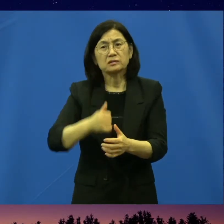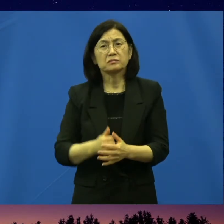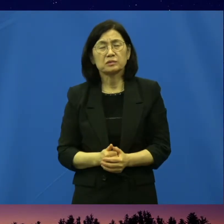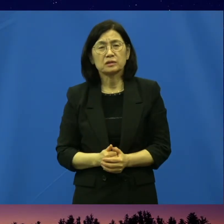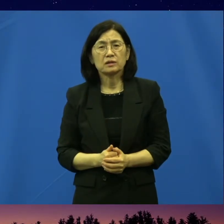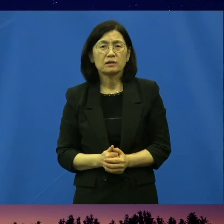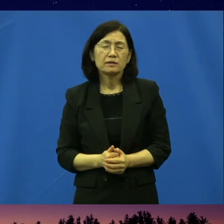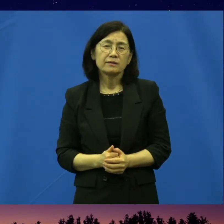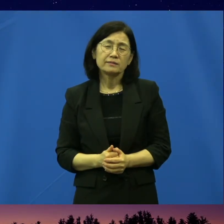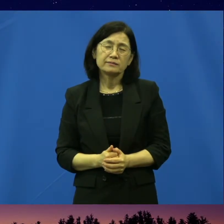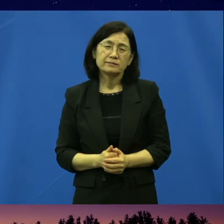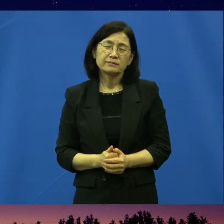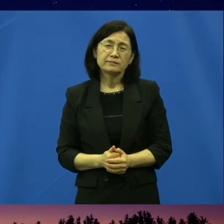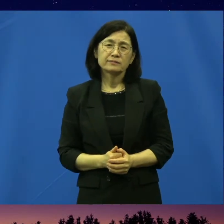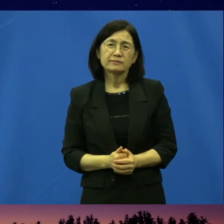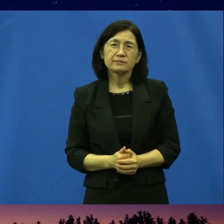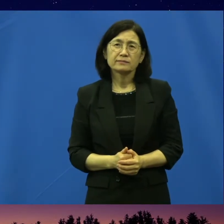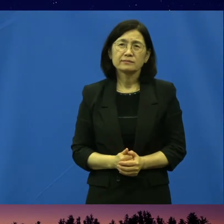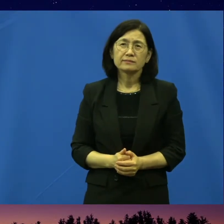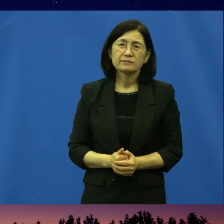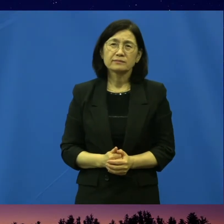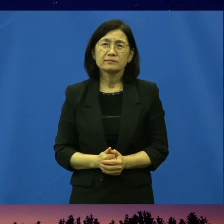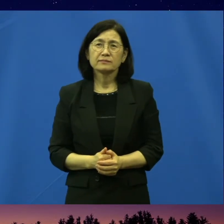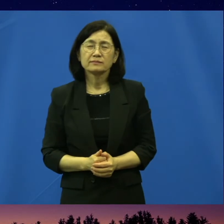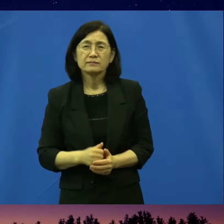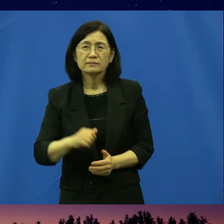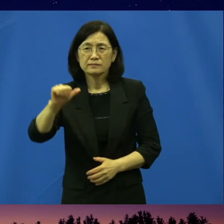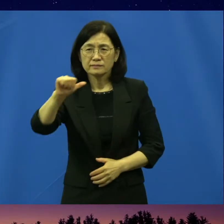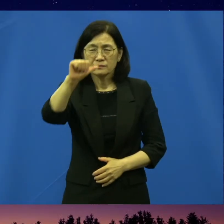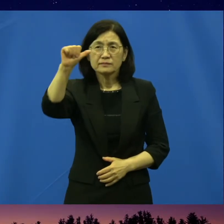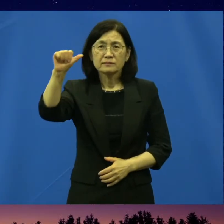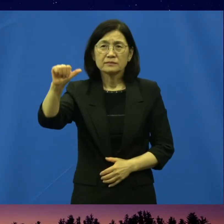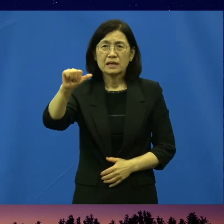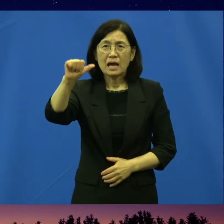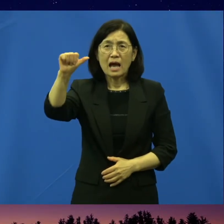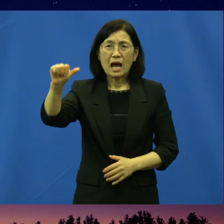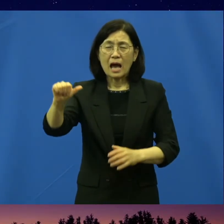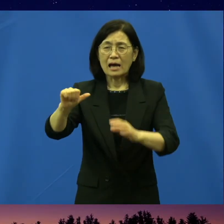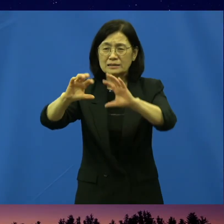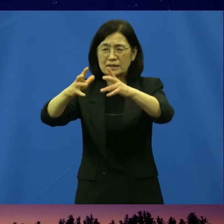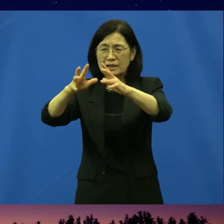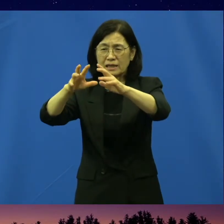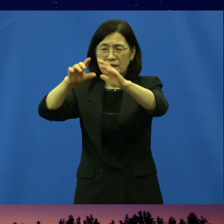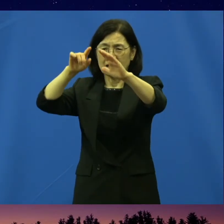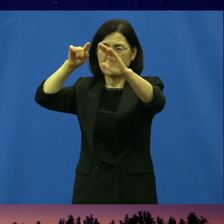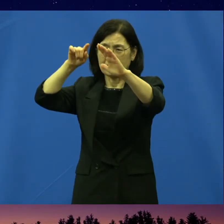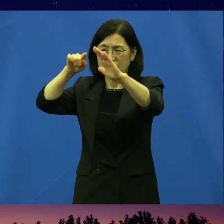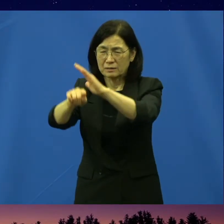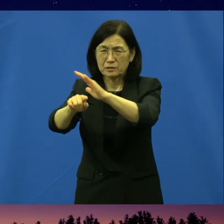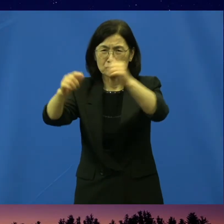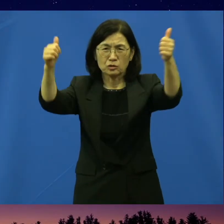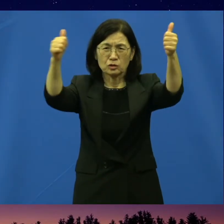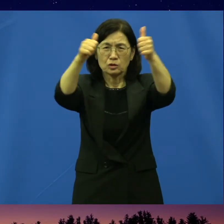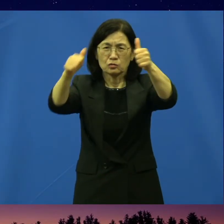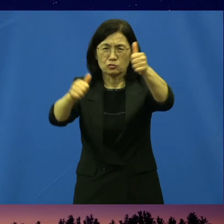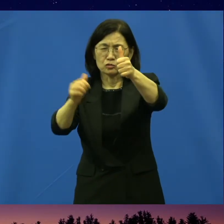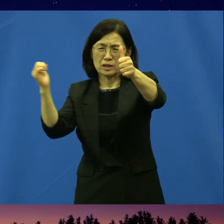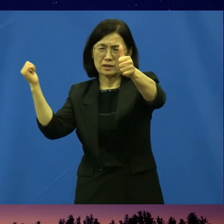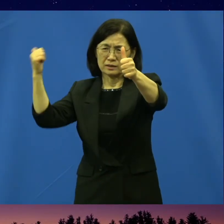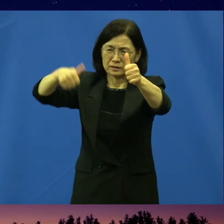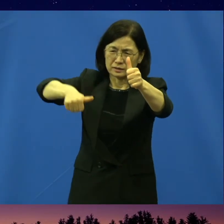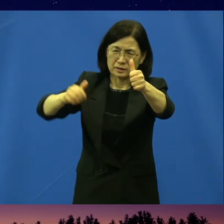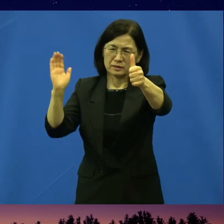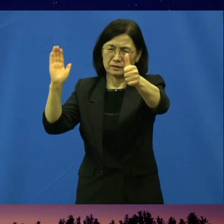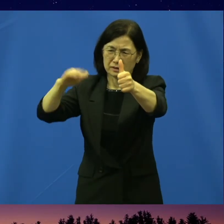두려움. 여러분 이렇게 보면 동남아나 이런 국가에 가면 뭐 많이 막 그렇게 많아요. 그죠? 우상을 섬기는 것들만. 그런데 갔다 오고